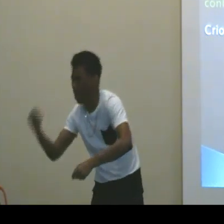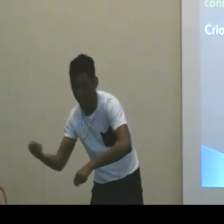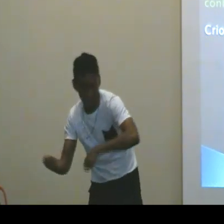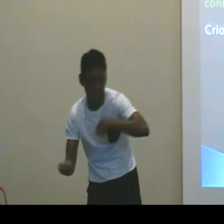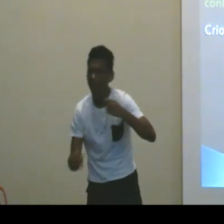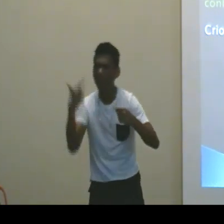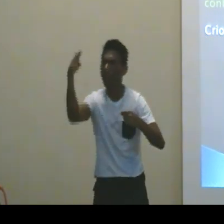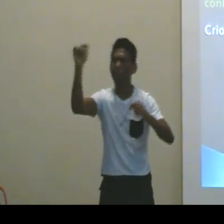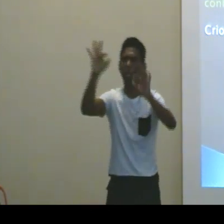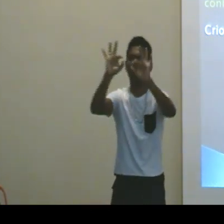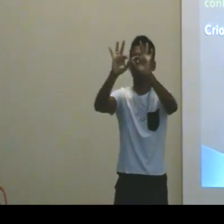ele foi fazendo.